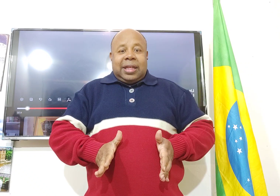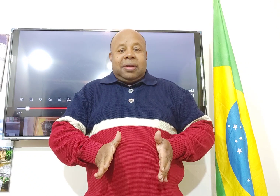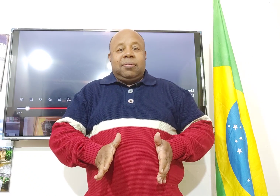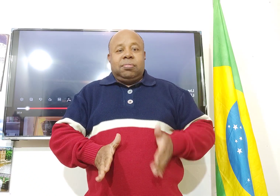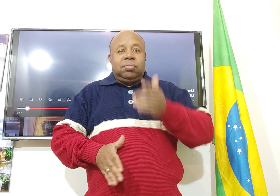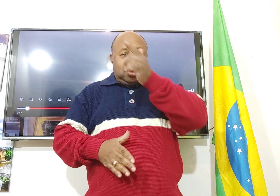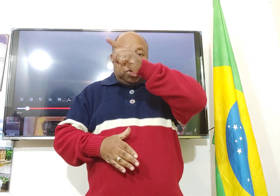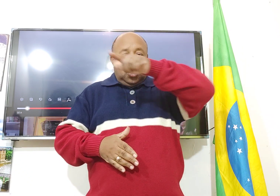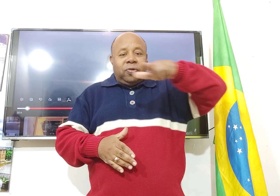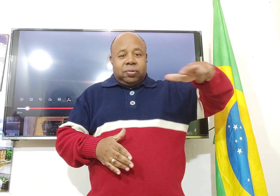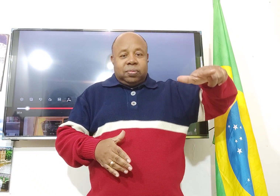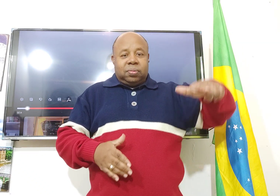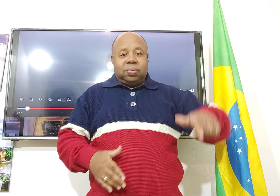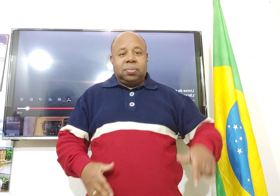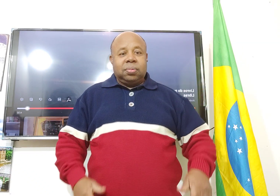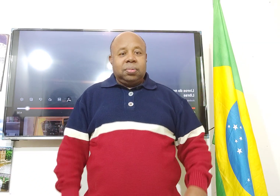nascer. Ok, de novo.